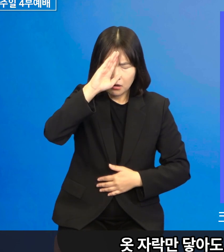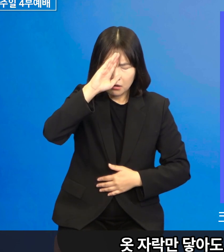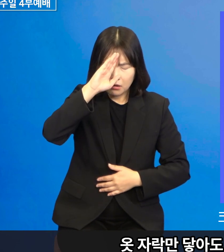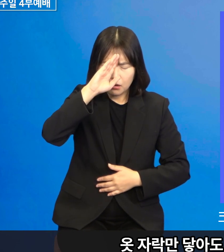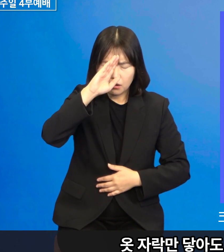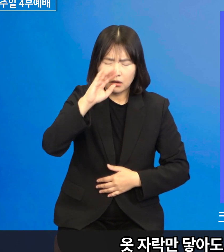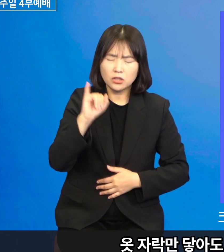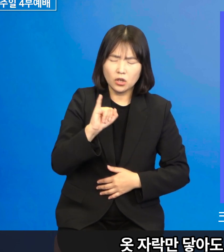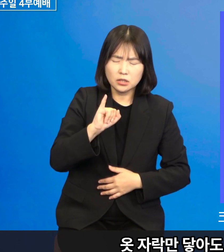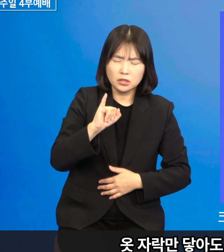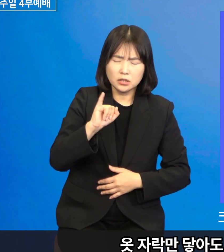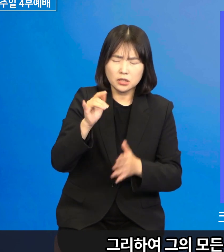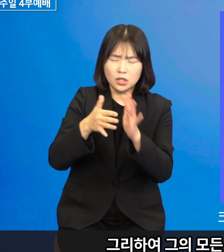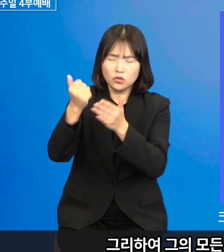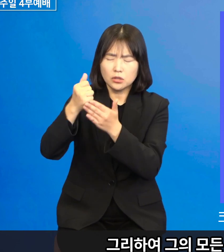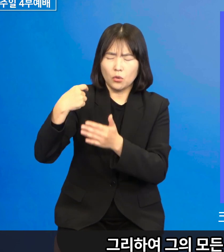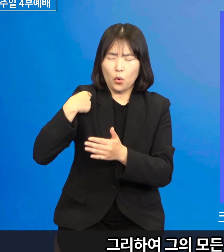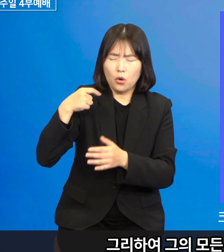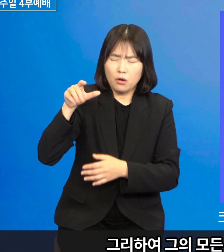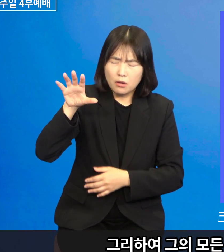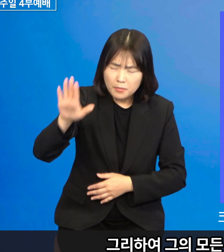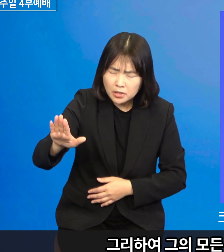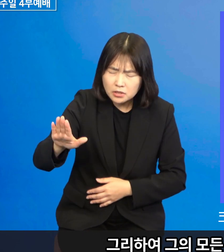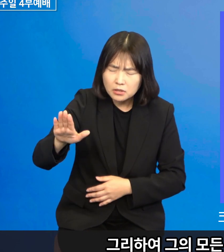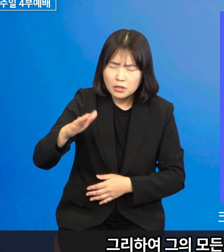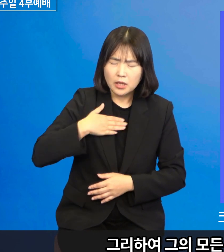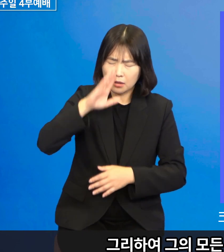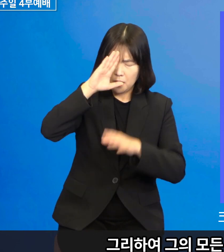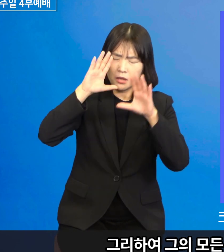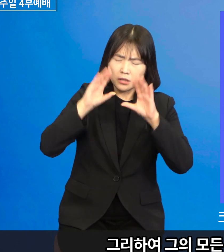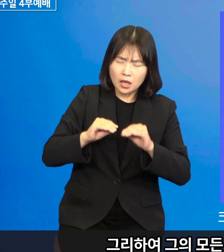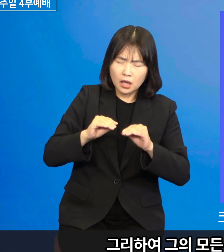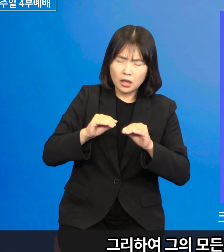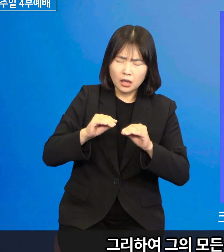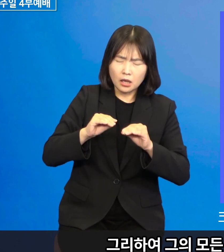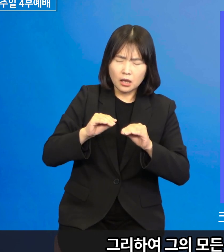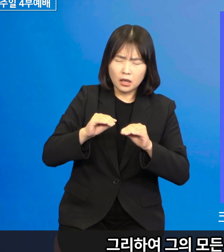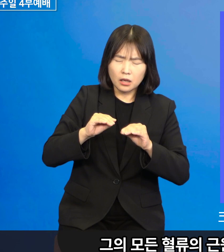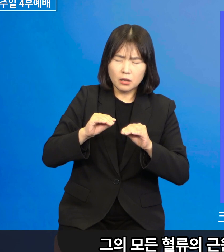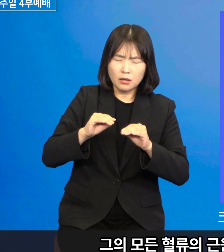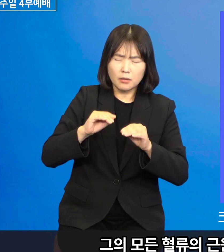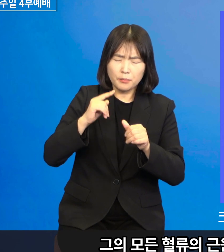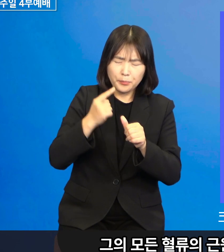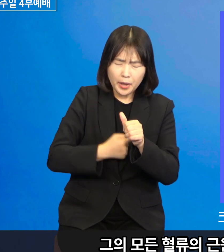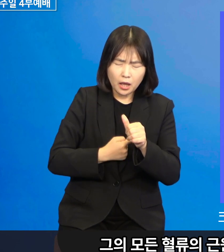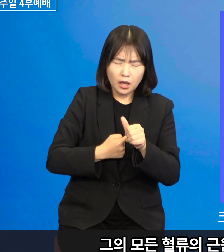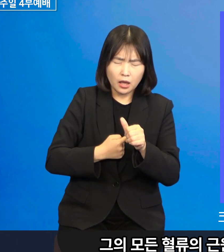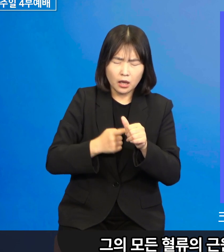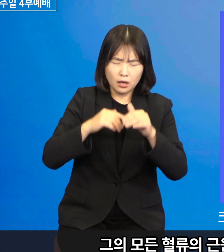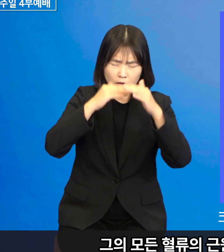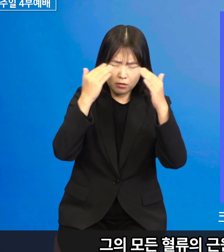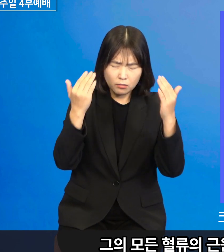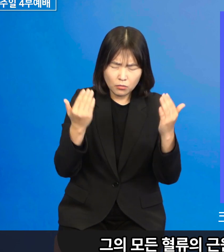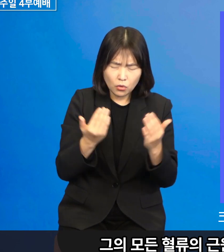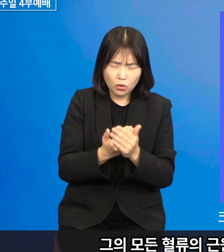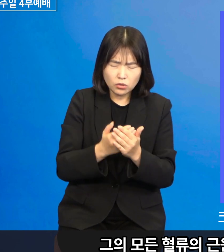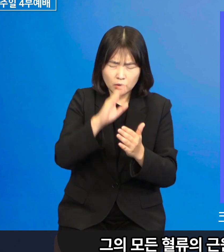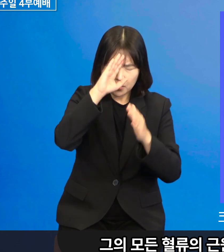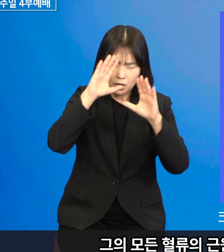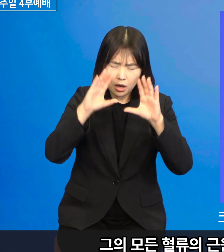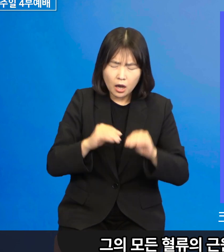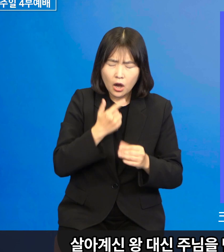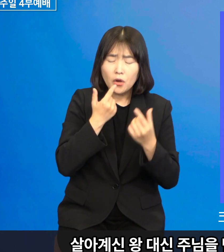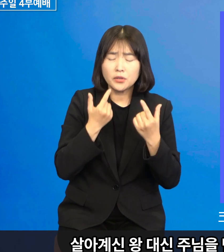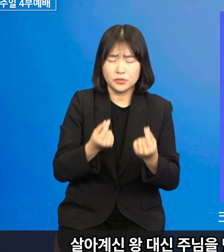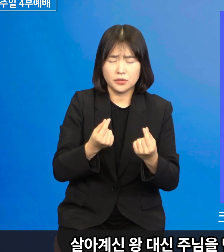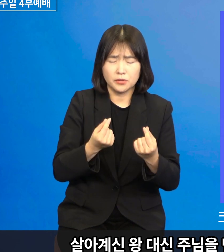옷자락만 닿아도 내 병이 나을 것이다. 그리하여 그의 모든 그녀의 죄가 사함받고 그의 모든 혈루의 근원이 치유되었던